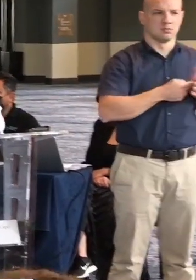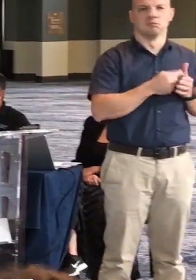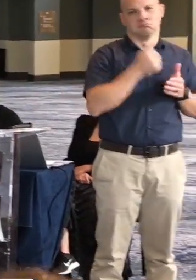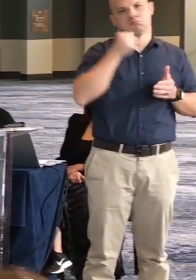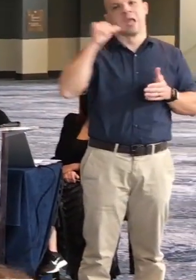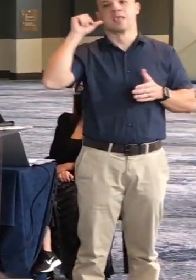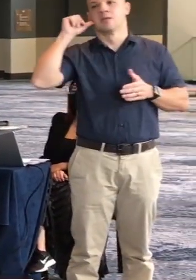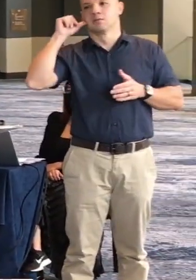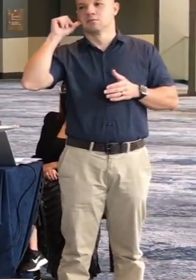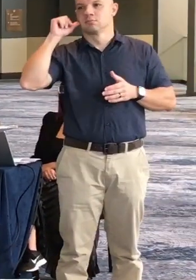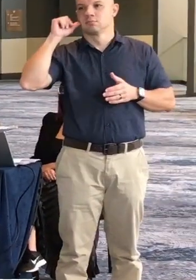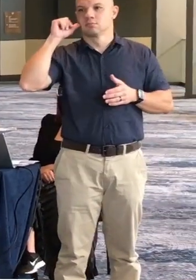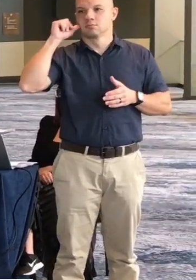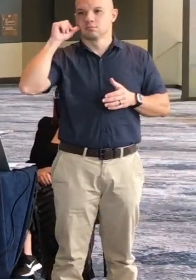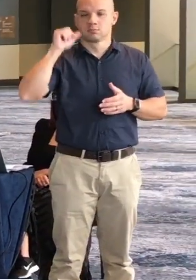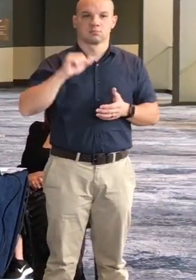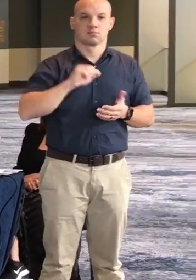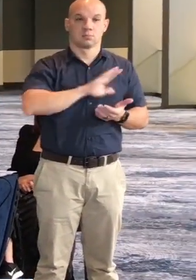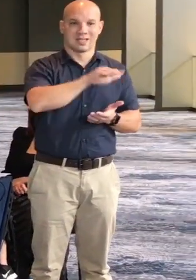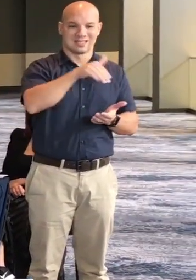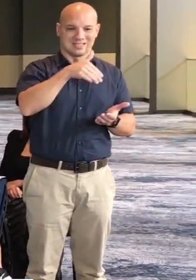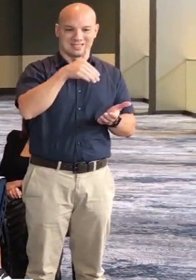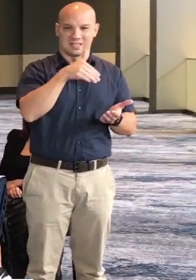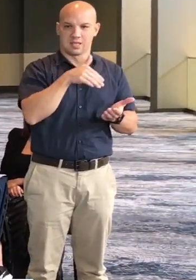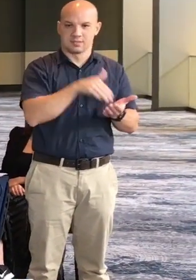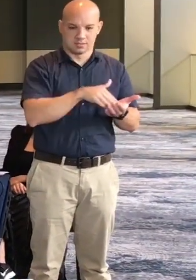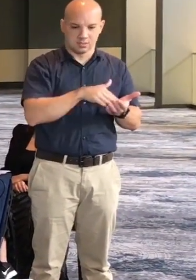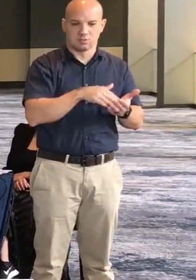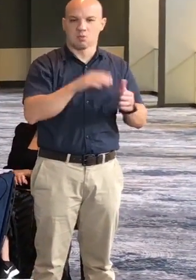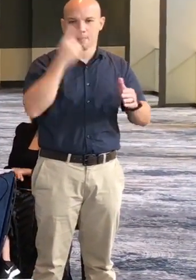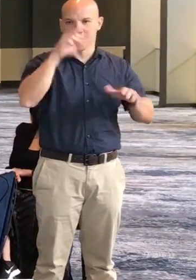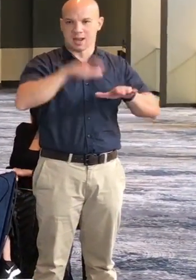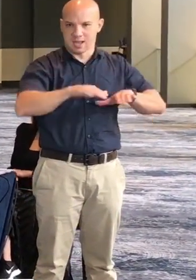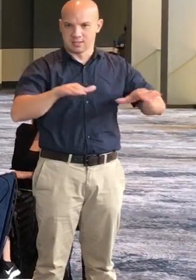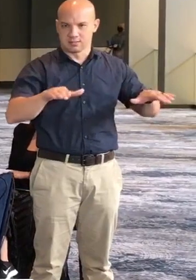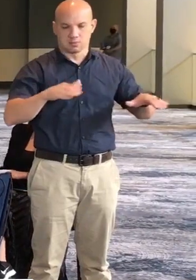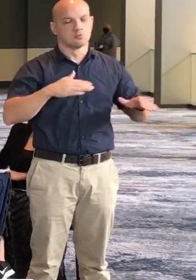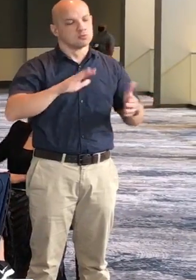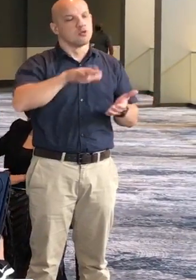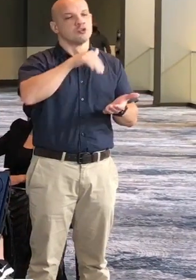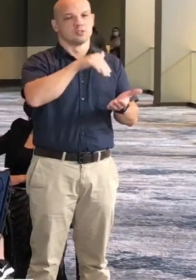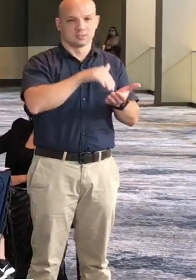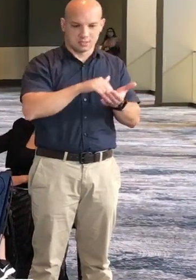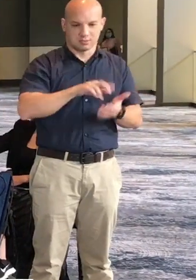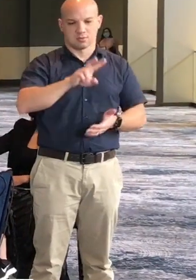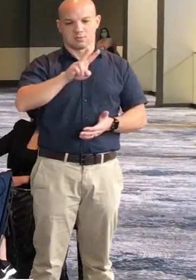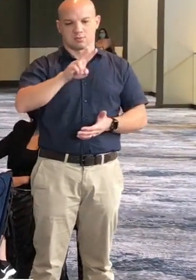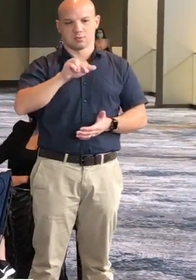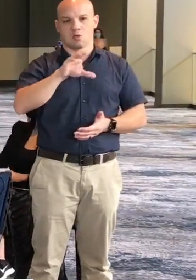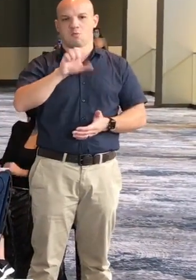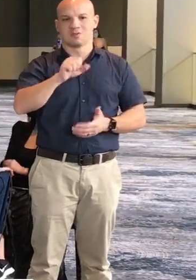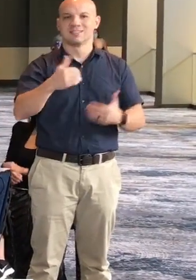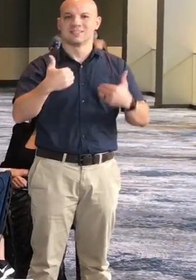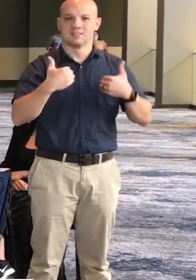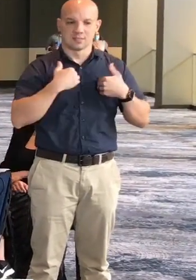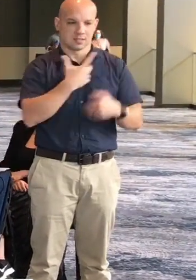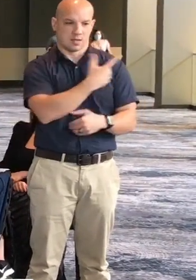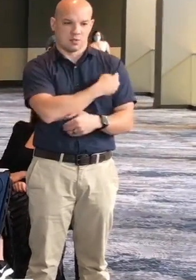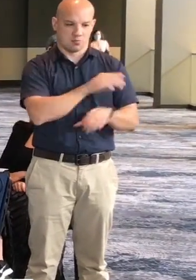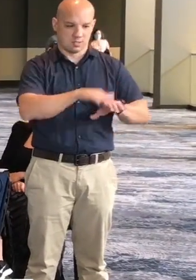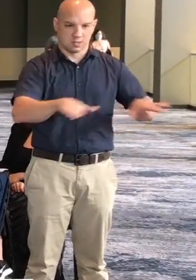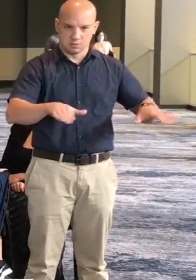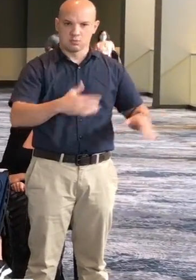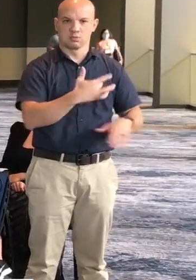ayer, todos los centros pediátricos de Voces o todos los centros de Voces tienen la vacuna pediátrica disponible,